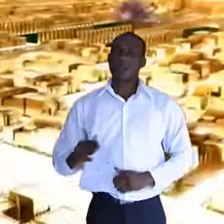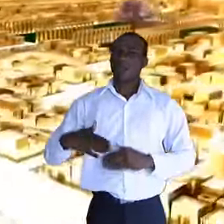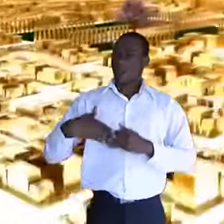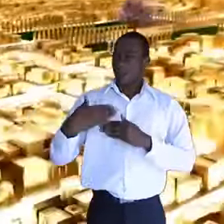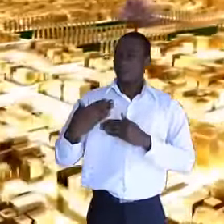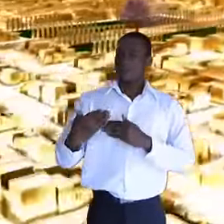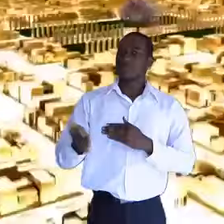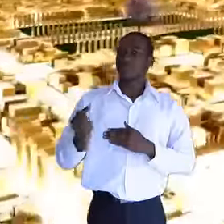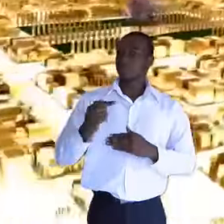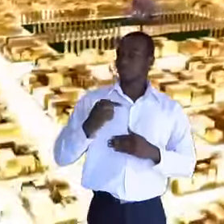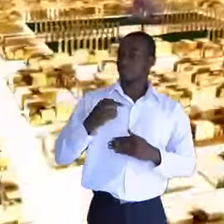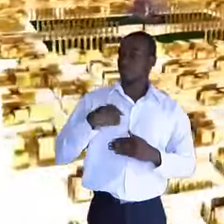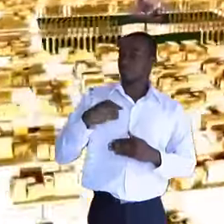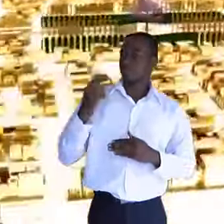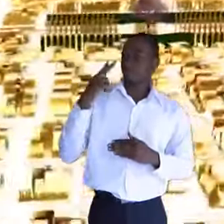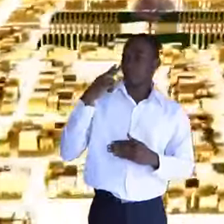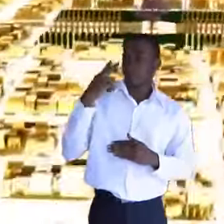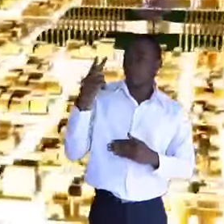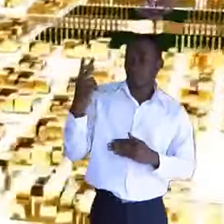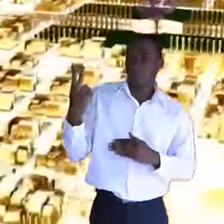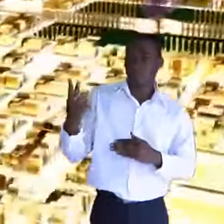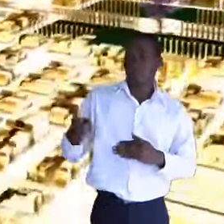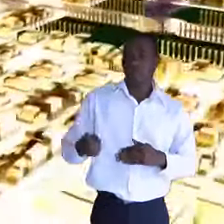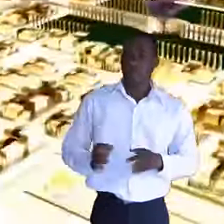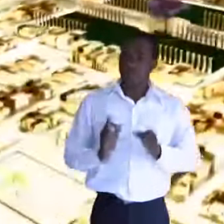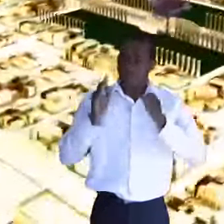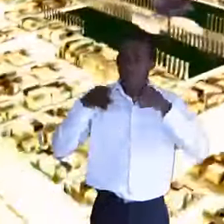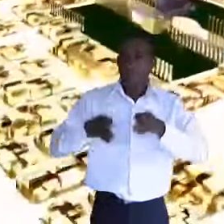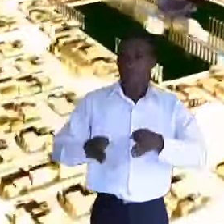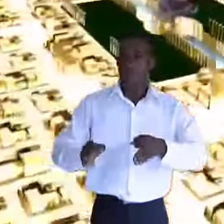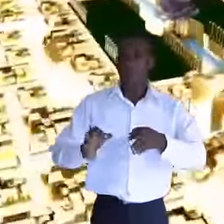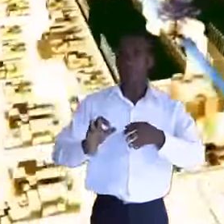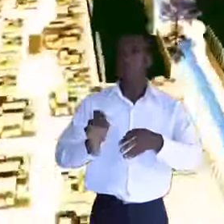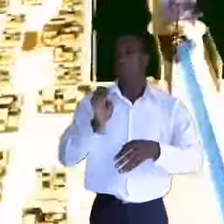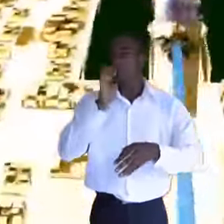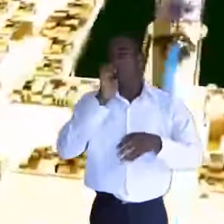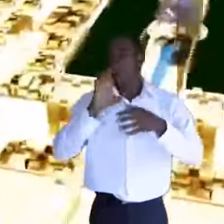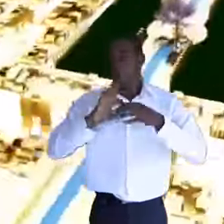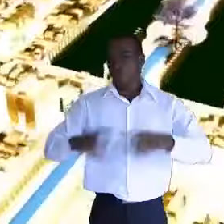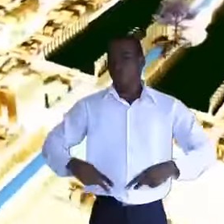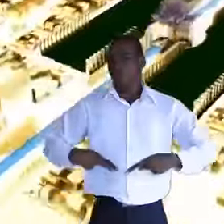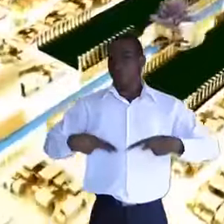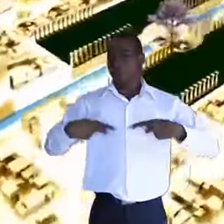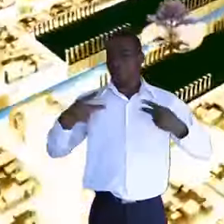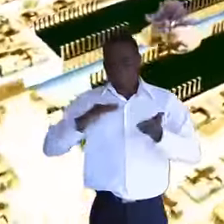Puis il me montra un fleuve d'eau de la vie, transparent comme du cristal, qui sortait du trône de Dieu et de